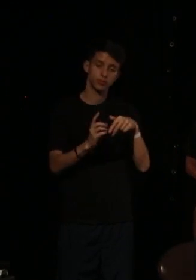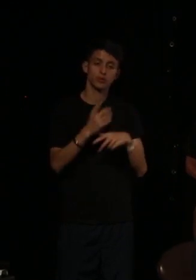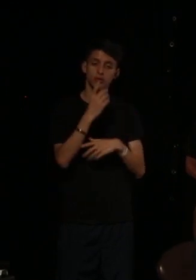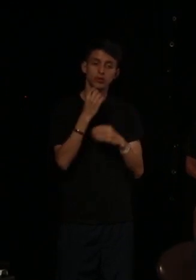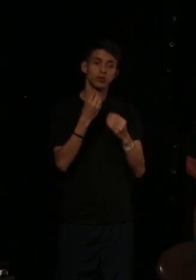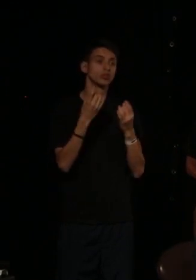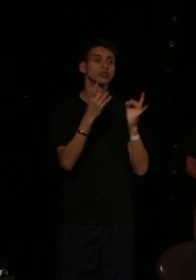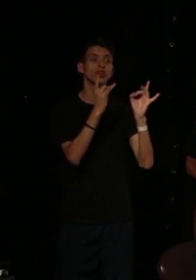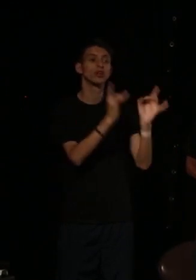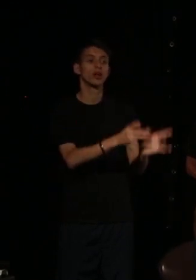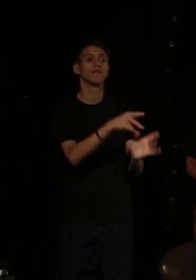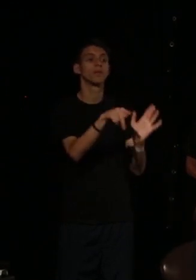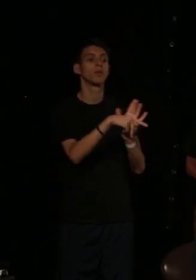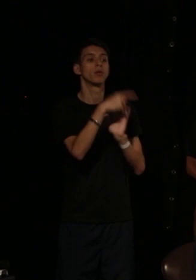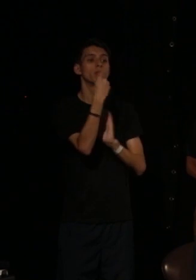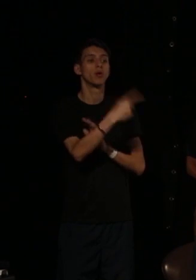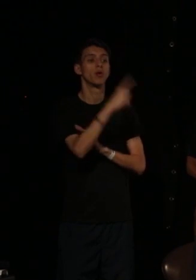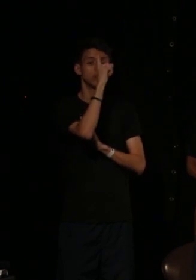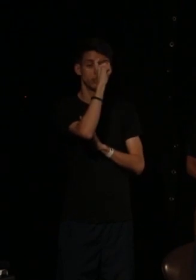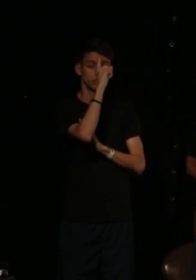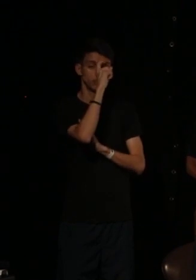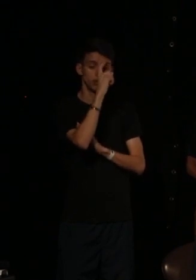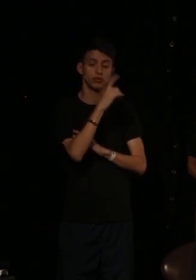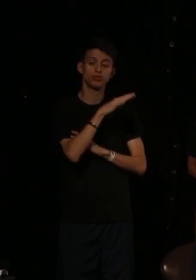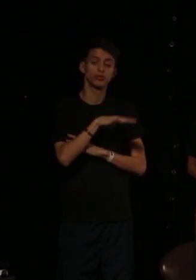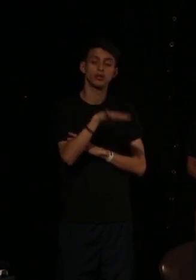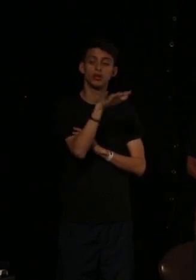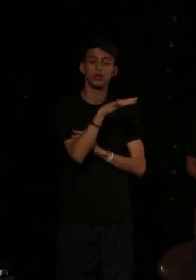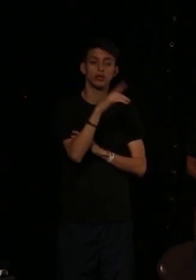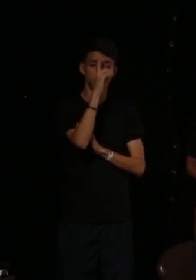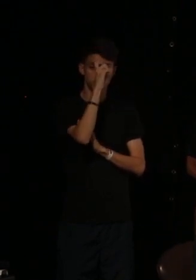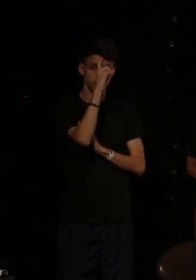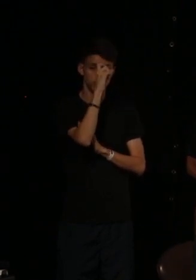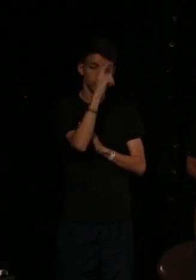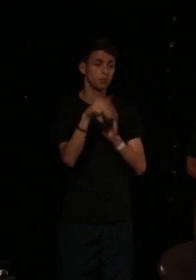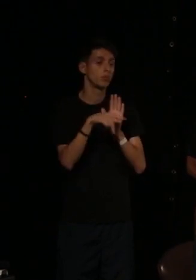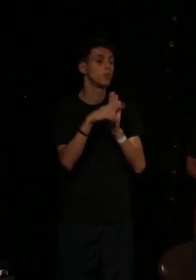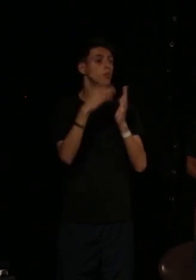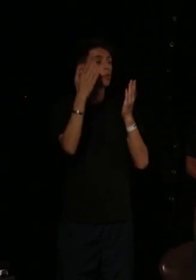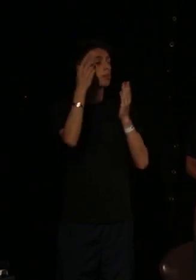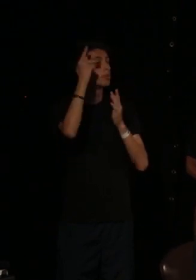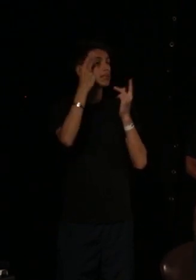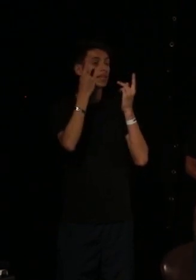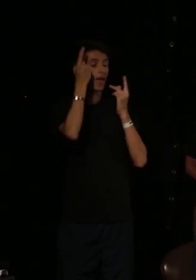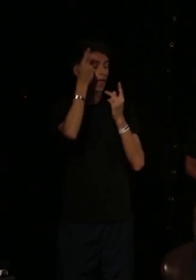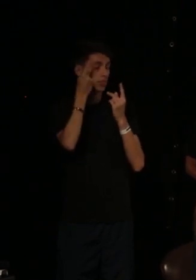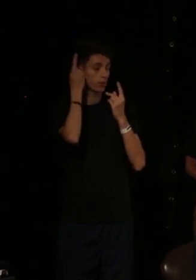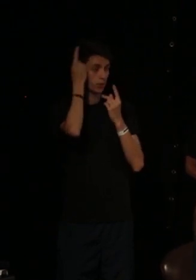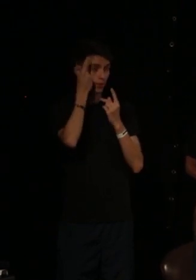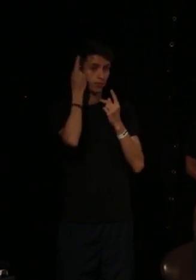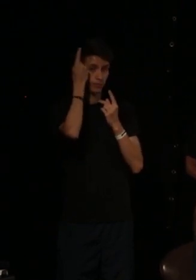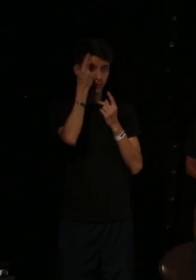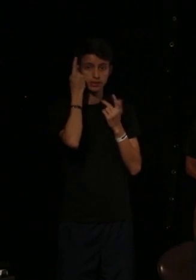hospital geral, entre aspas, conhecido hoje como hospitais psiquiátricos.